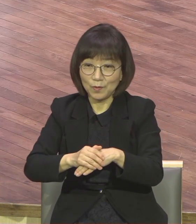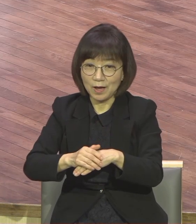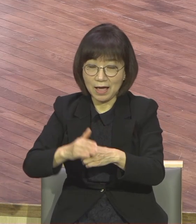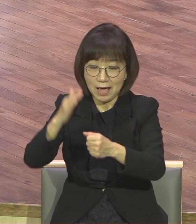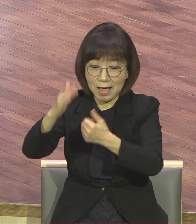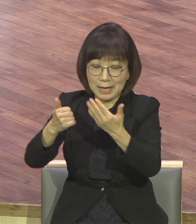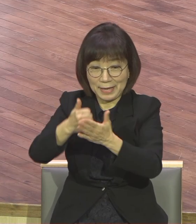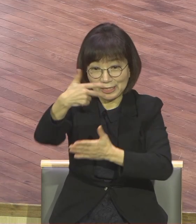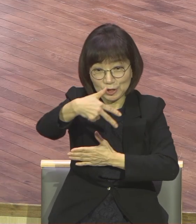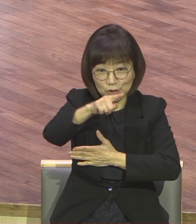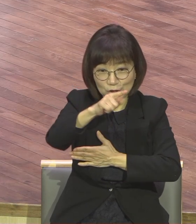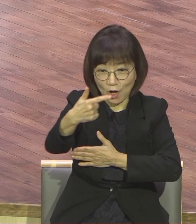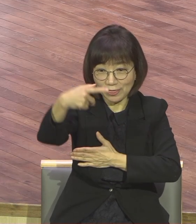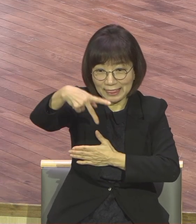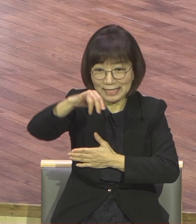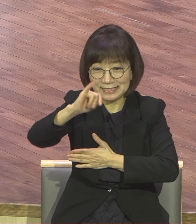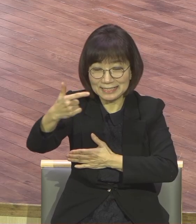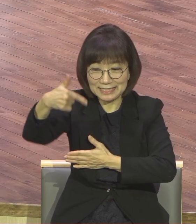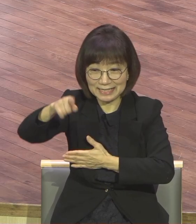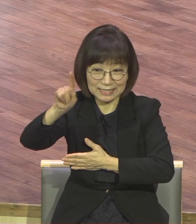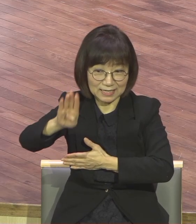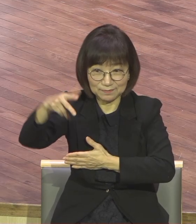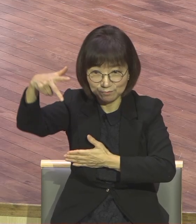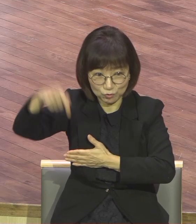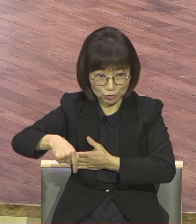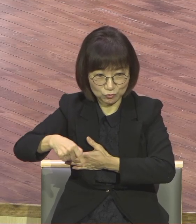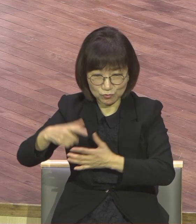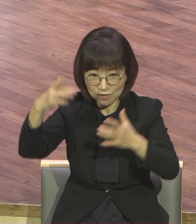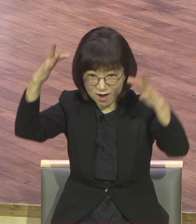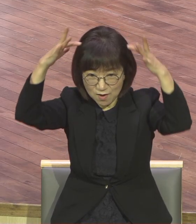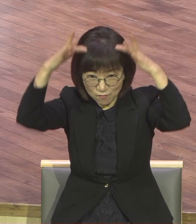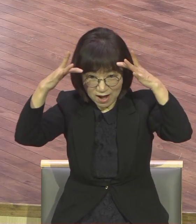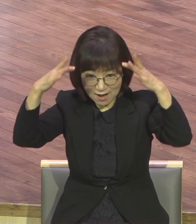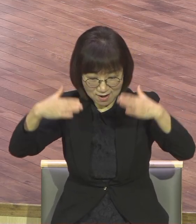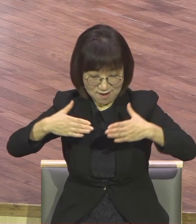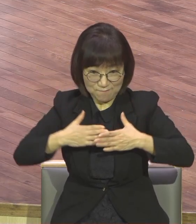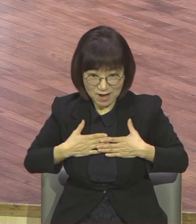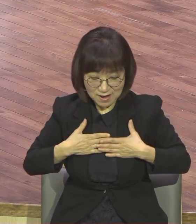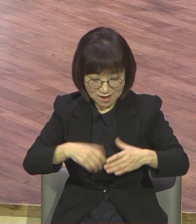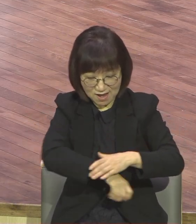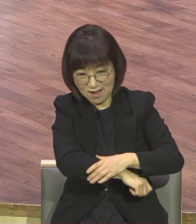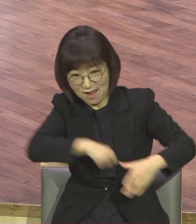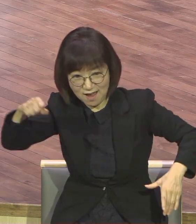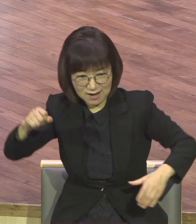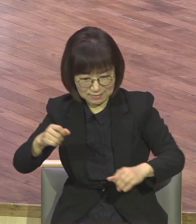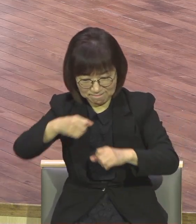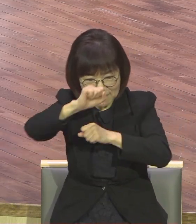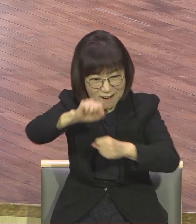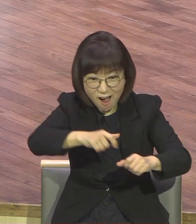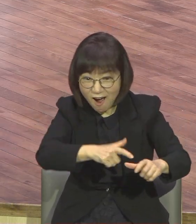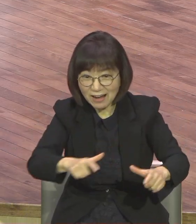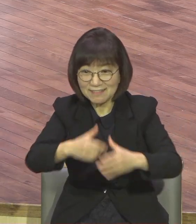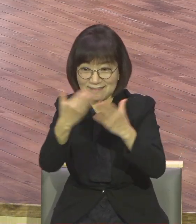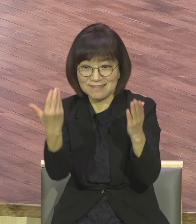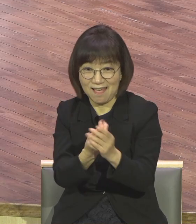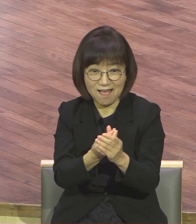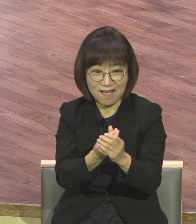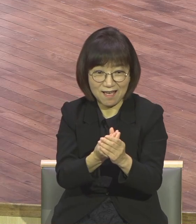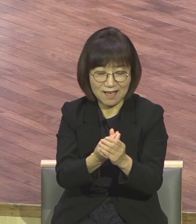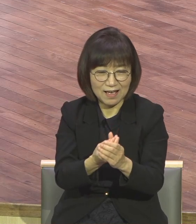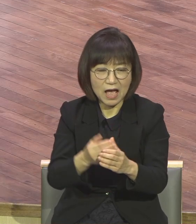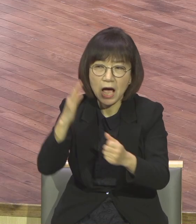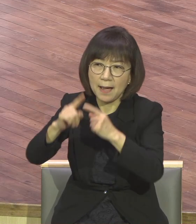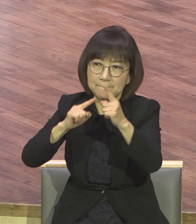갑주를 그렇게 입는 것이 뭐요? 하나님의 말씀으로 다 무장해라. 하나님